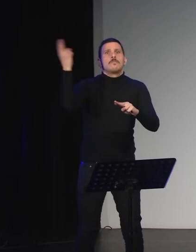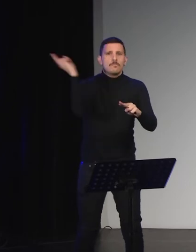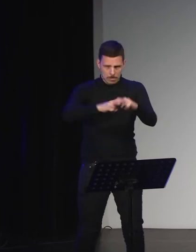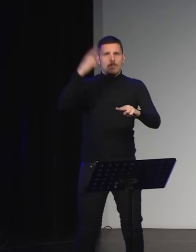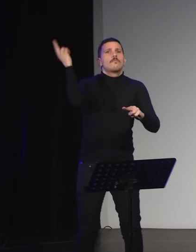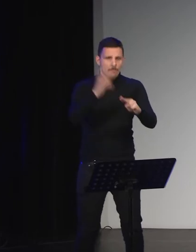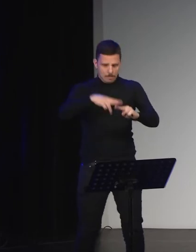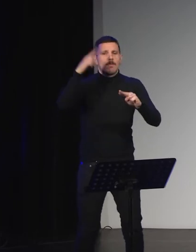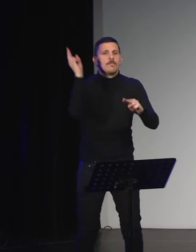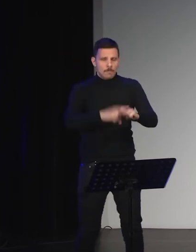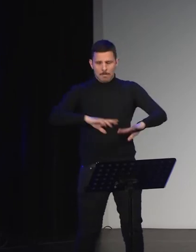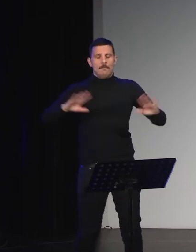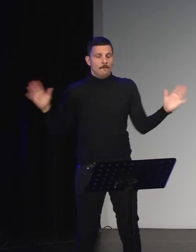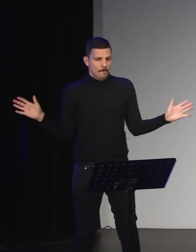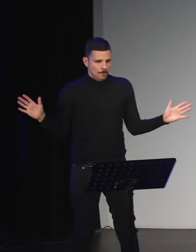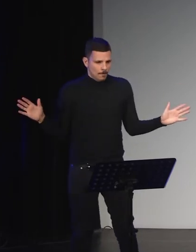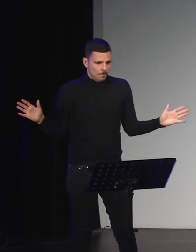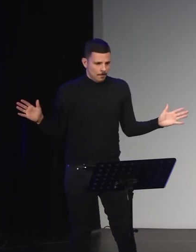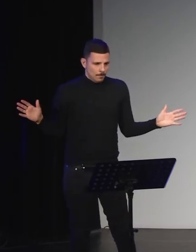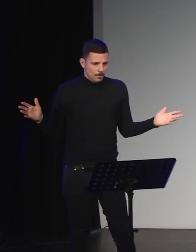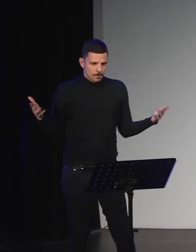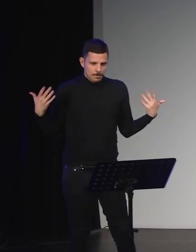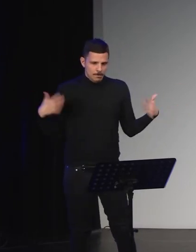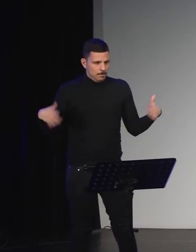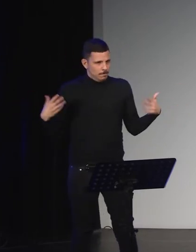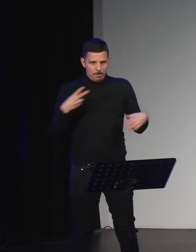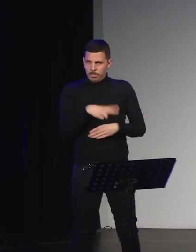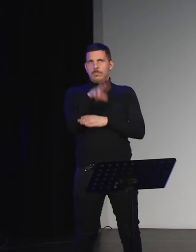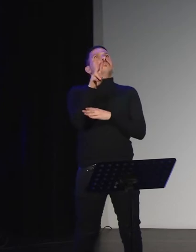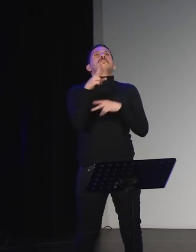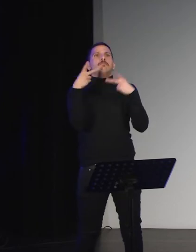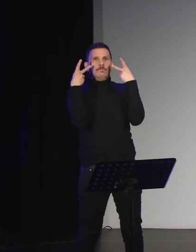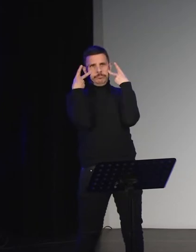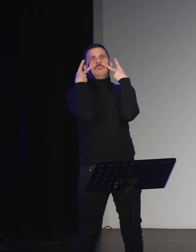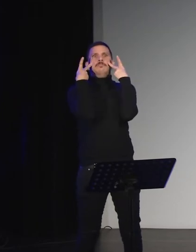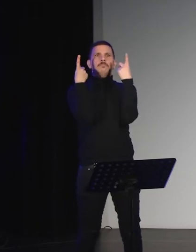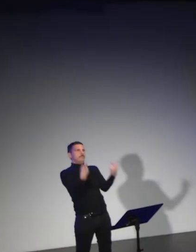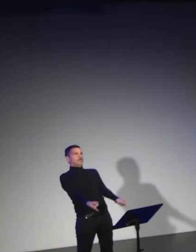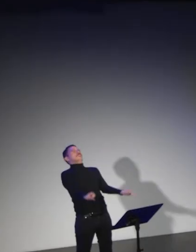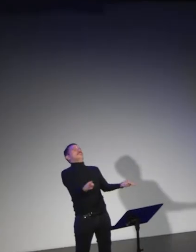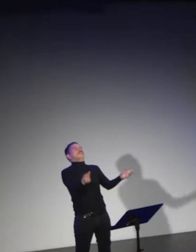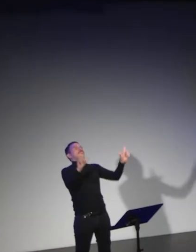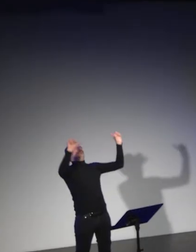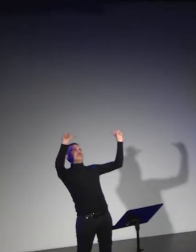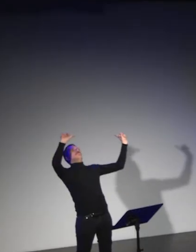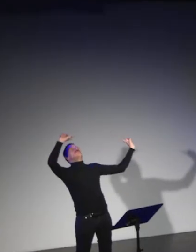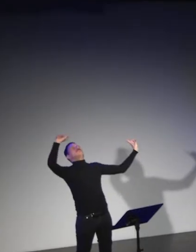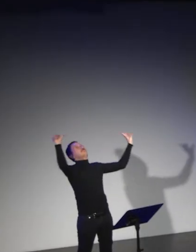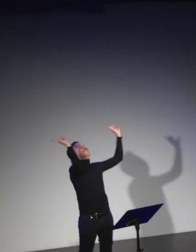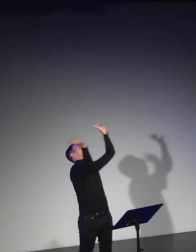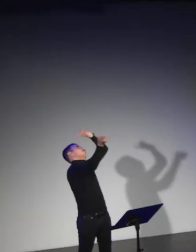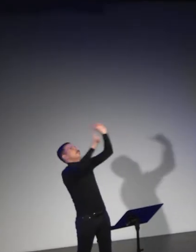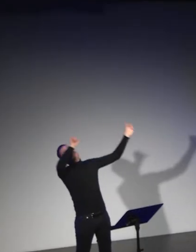prier parfois, comme Salim, il le savait. Salim avait dit plusieurs fois « ça marche ». Si tu